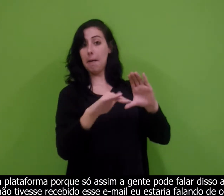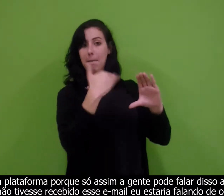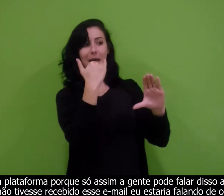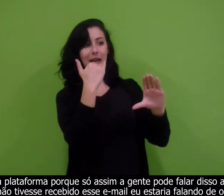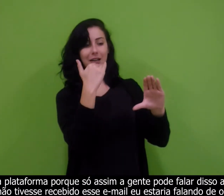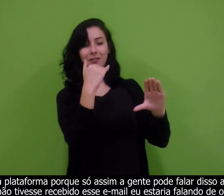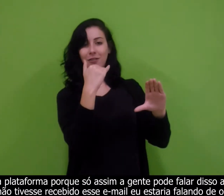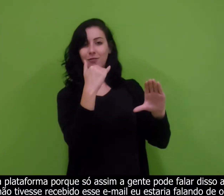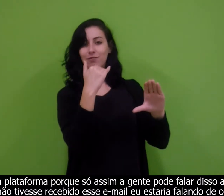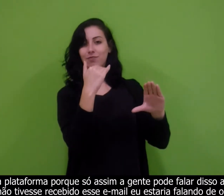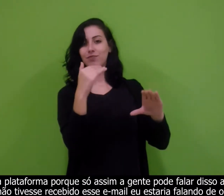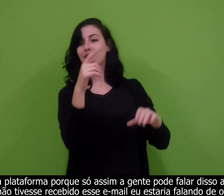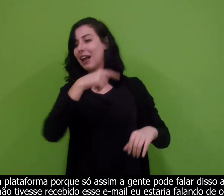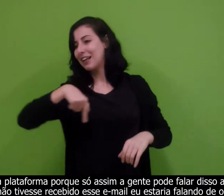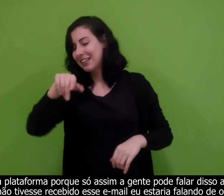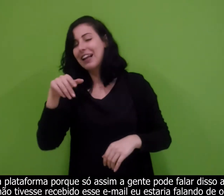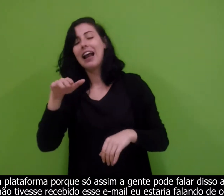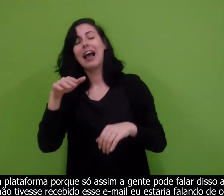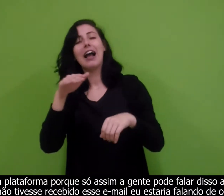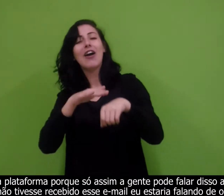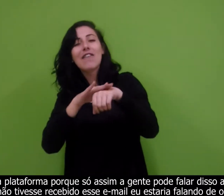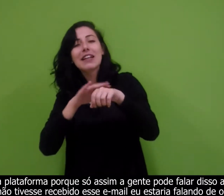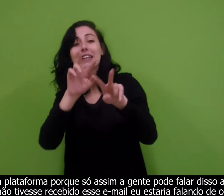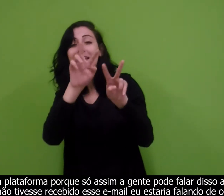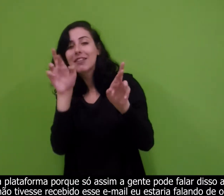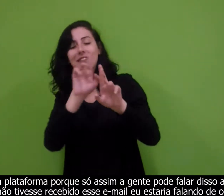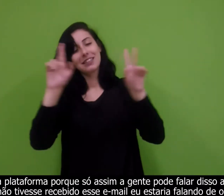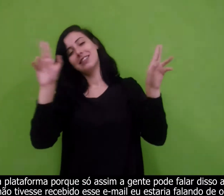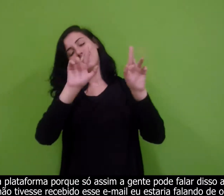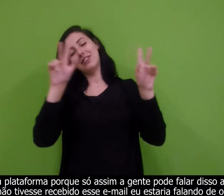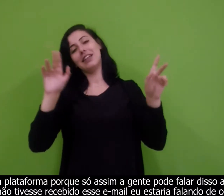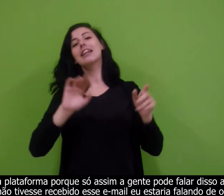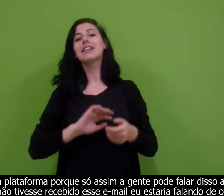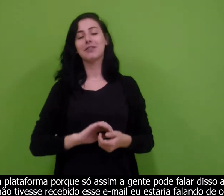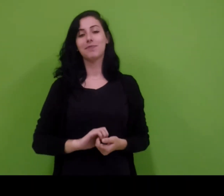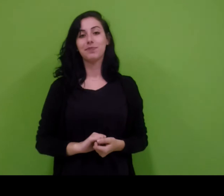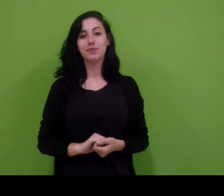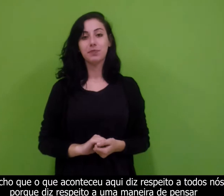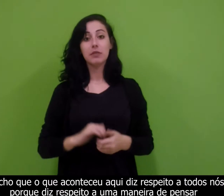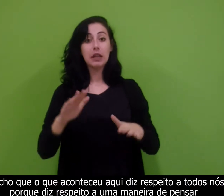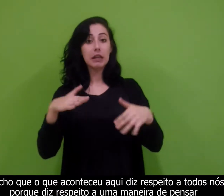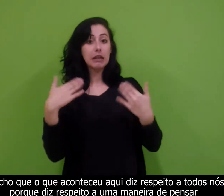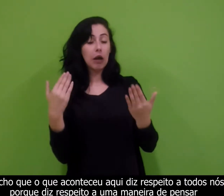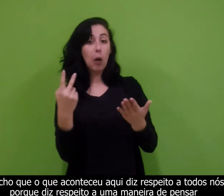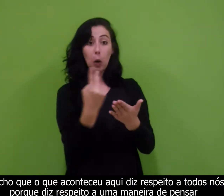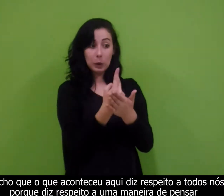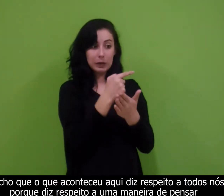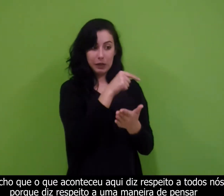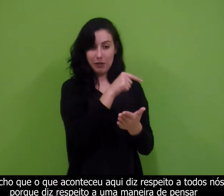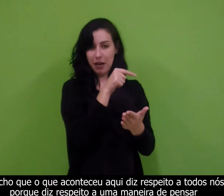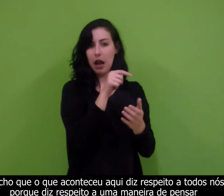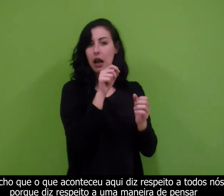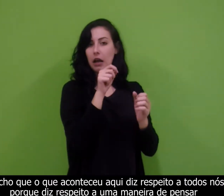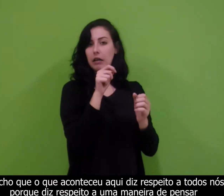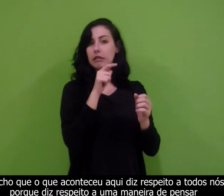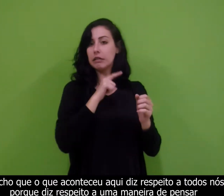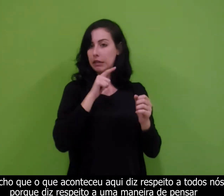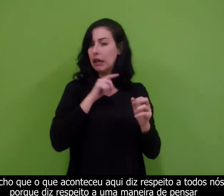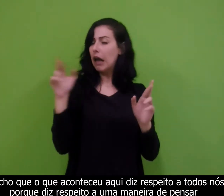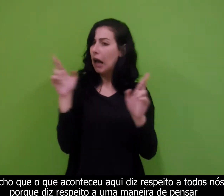tivesse recebido esse e-mail, eu estaria falando de outra coisa agora. E eu acho que o que aconteceu diz respeito a todos